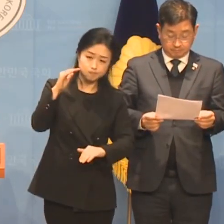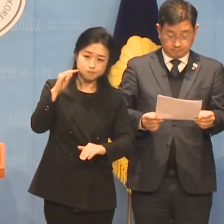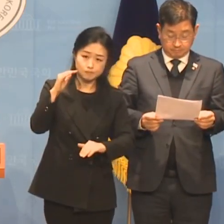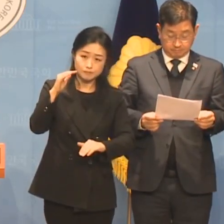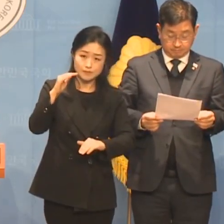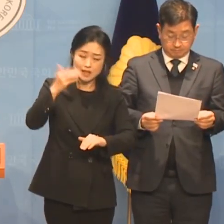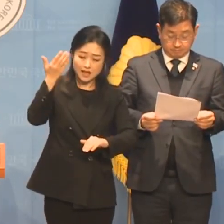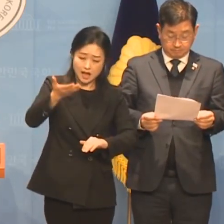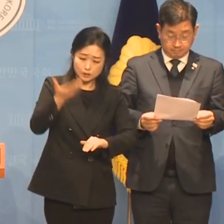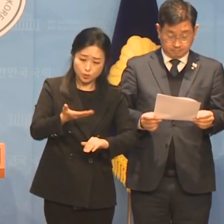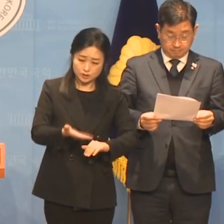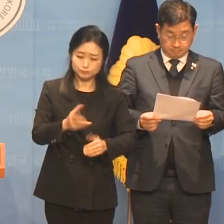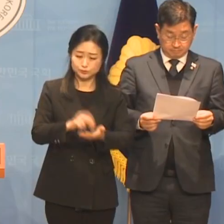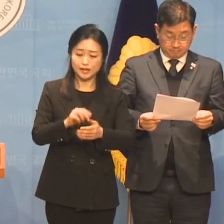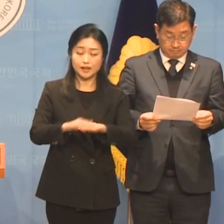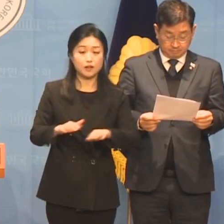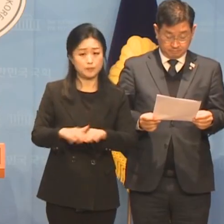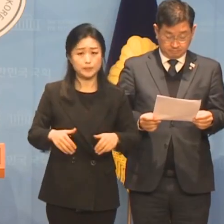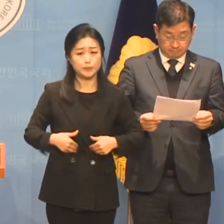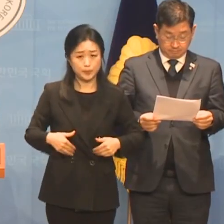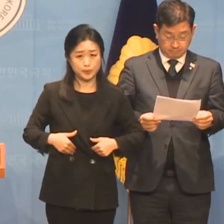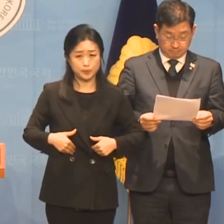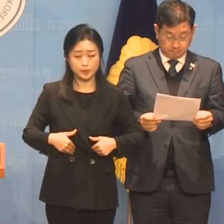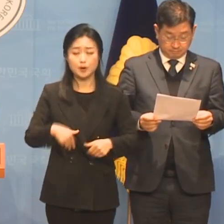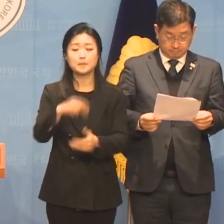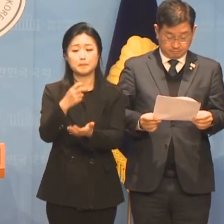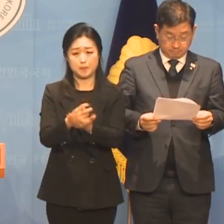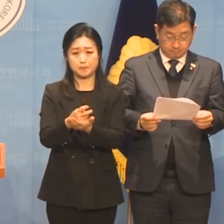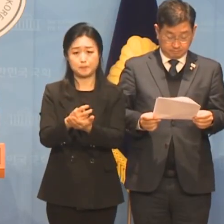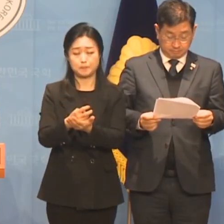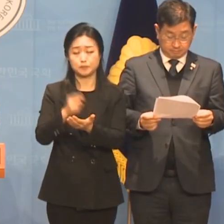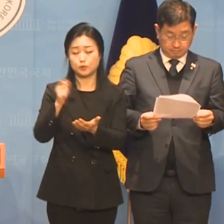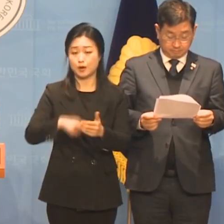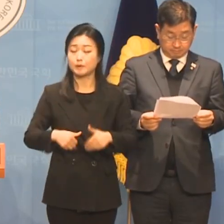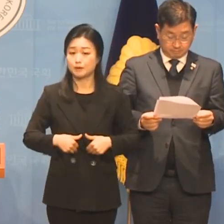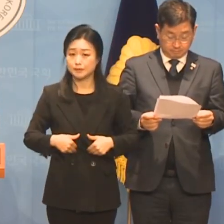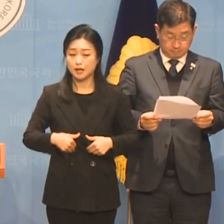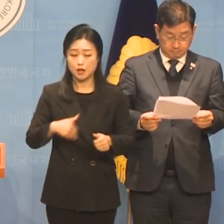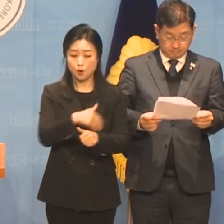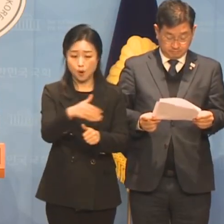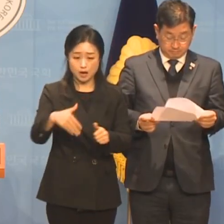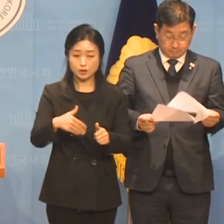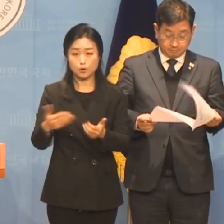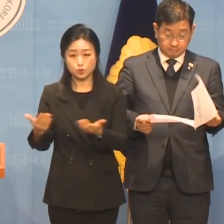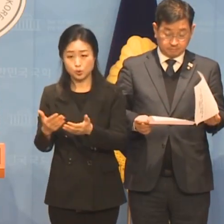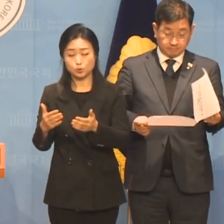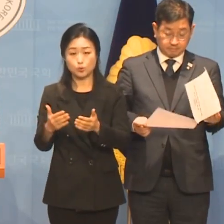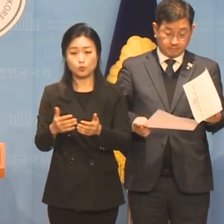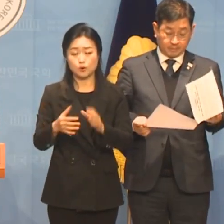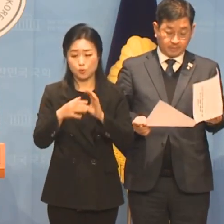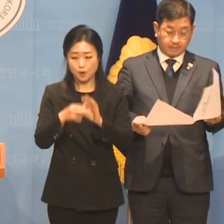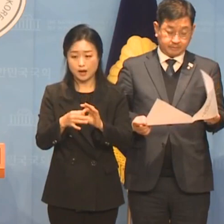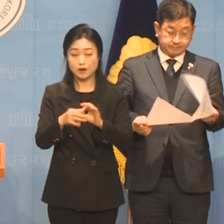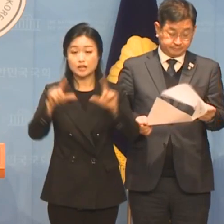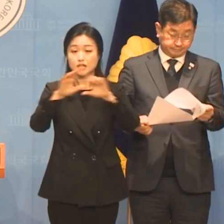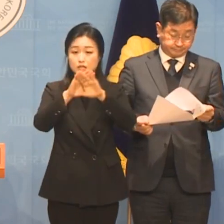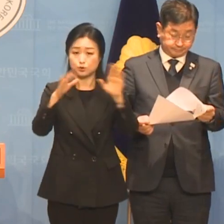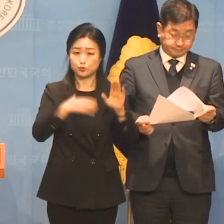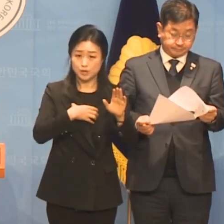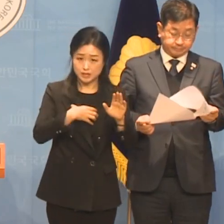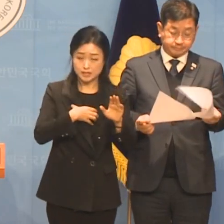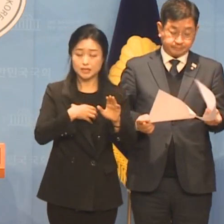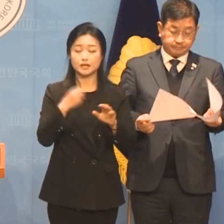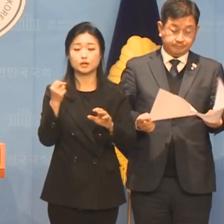하도급 문제를 근본적으로 해결하기 위한 법안입니다. 환경부와 고용노동부는 기후위기 대응과 환경오염